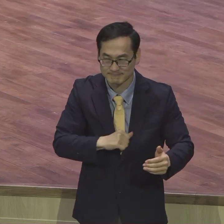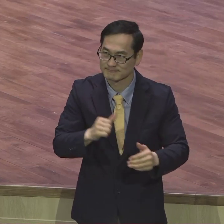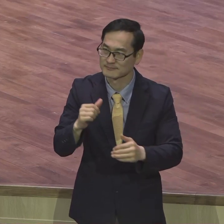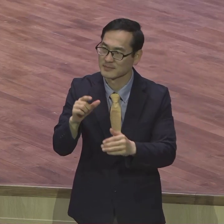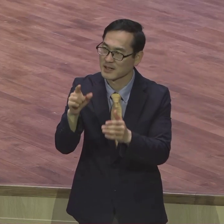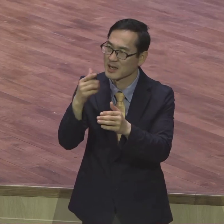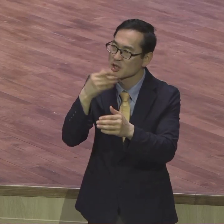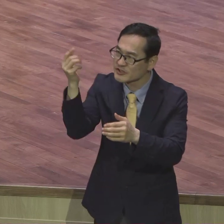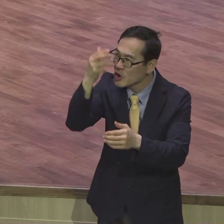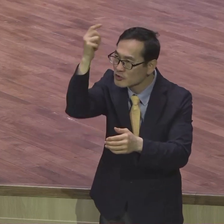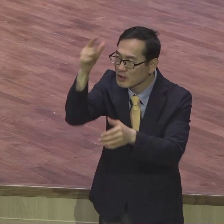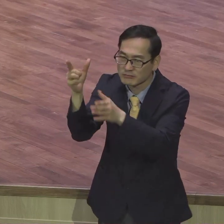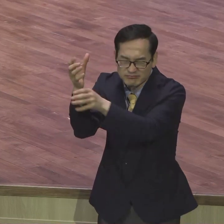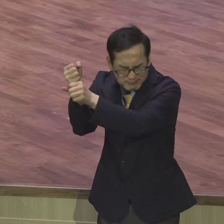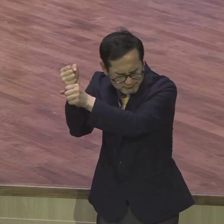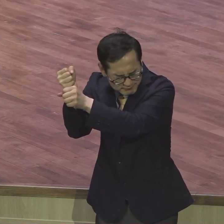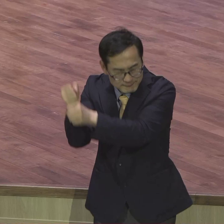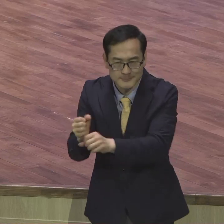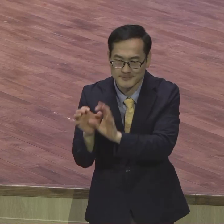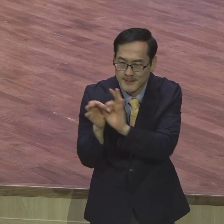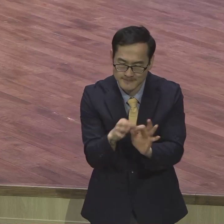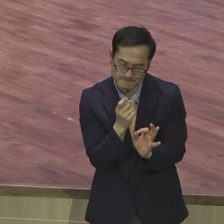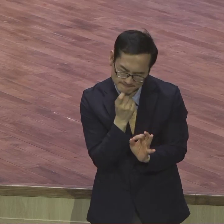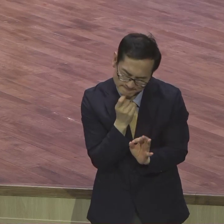많은 갈등도 있었겠지만